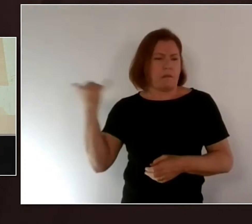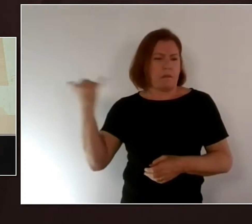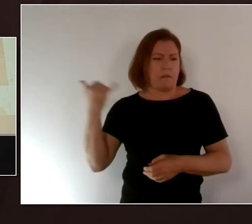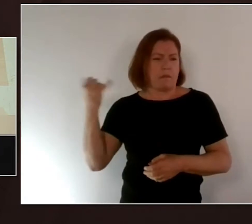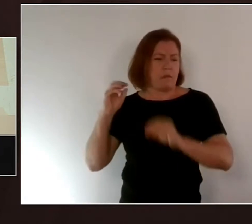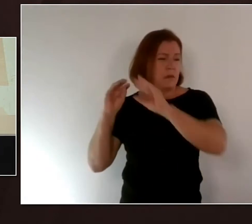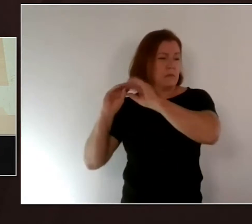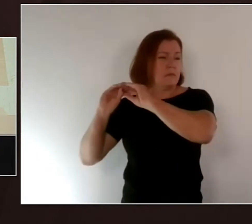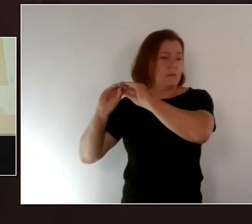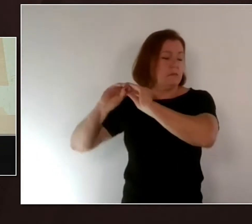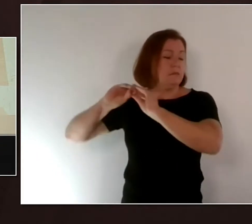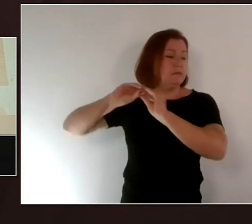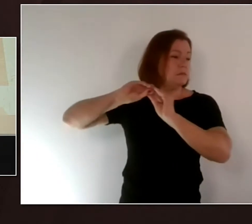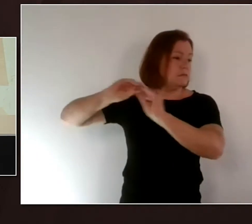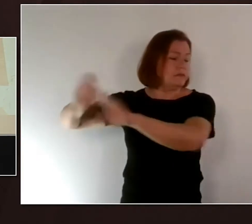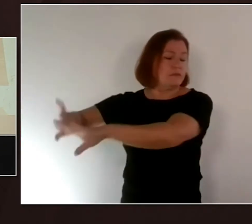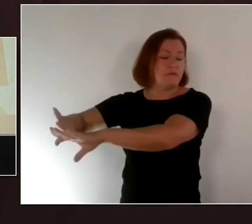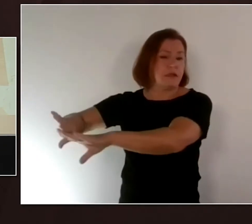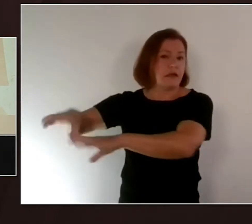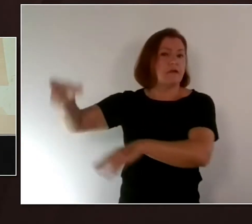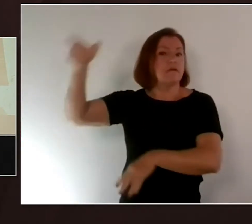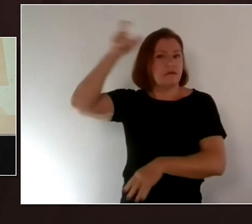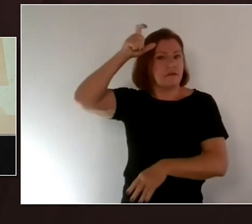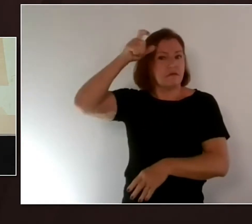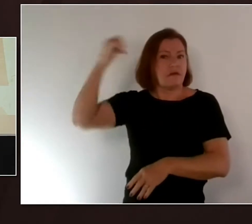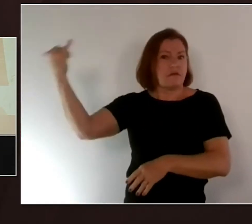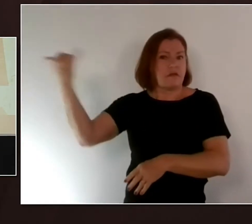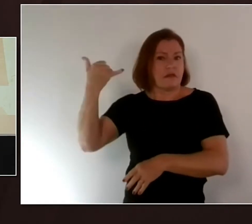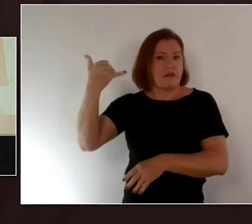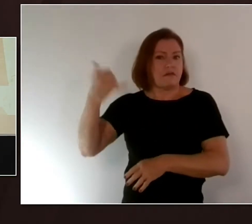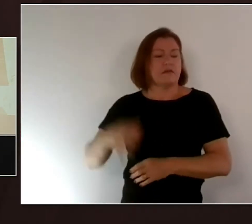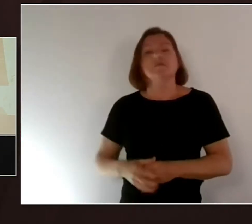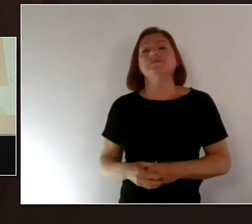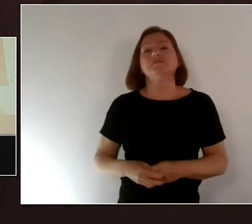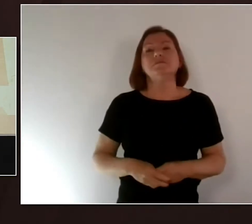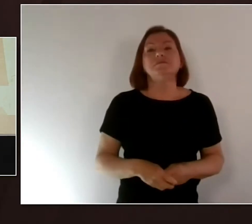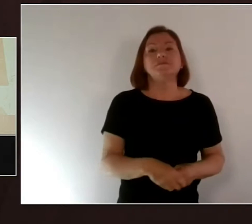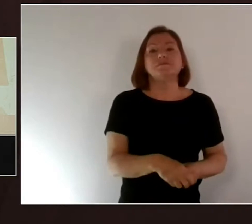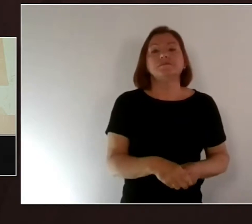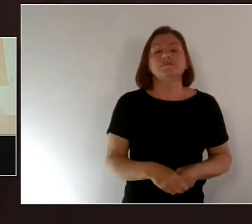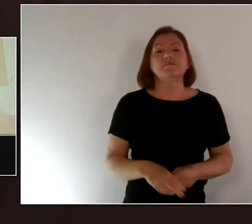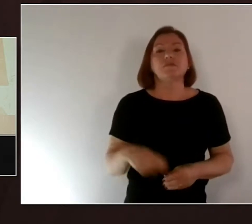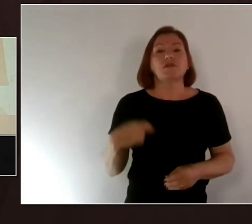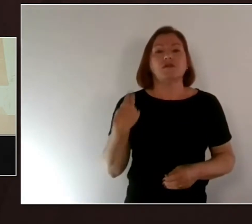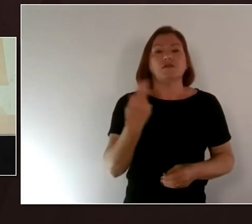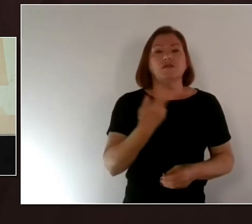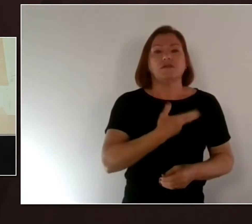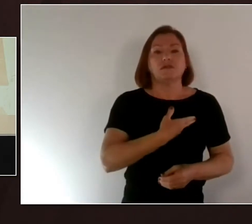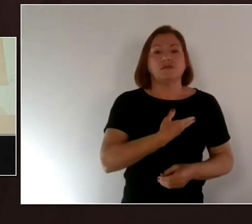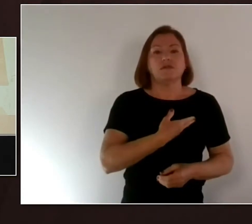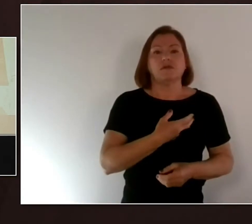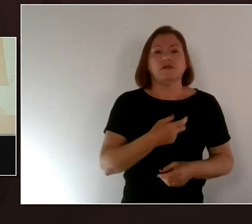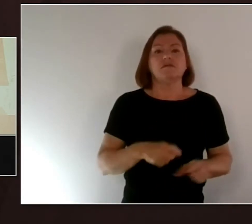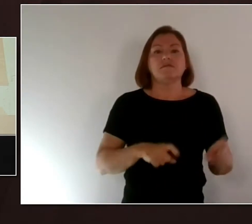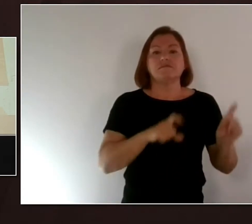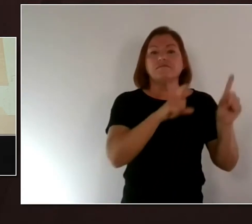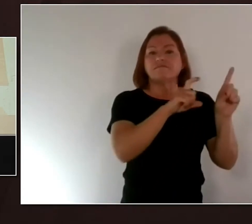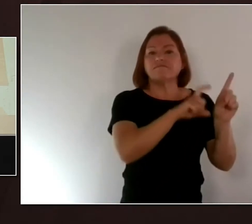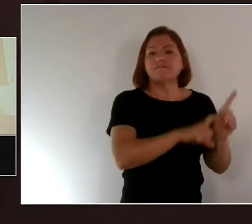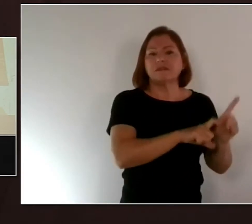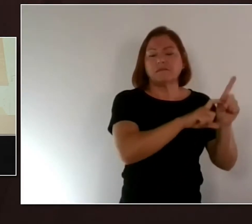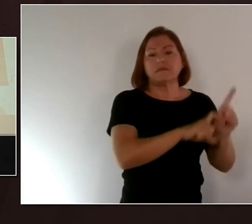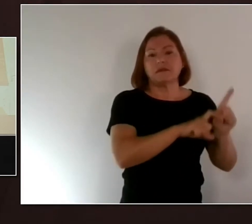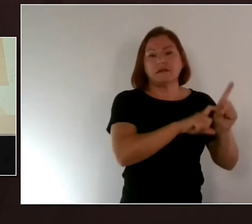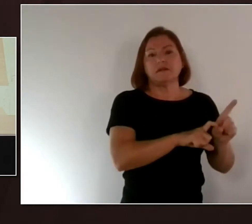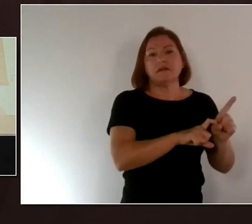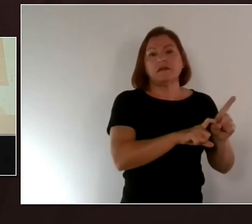força, porque a nossa suficiência não vem de nós, a nossa suficiência vem de Deus. Vamos viver intensamente a